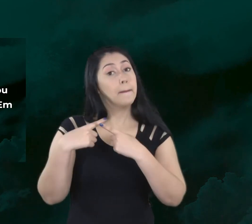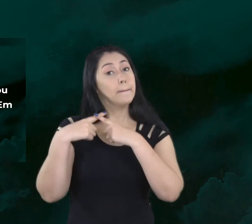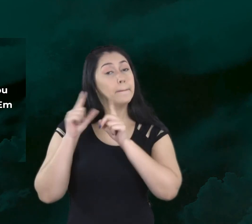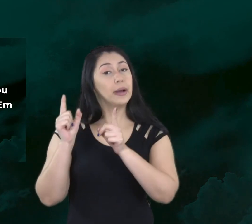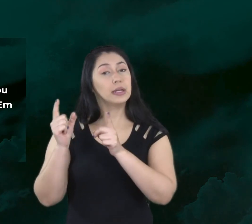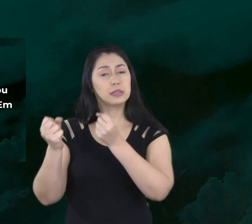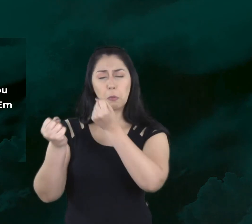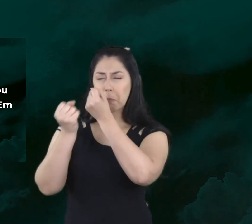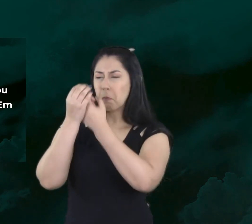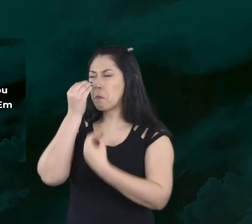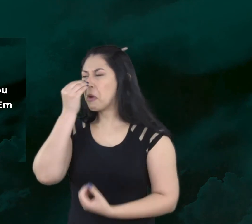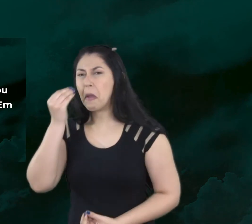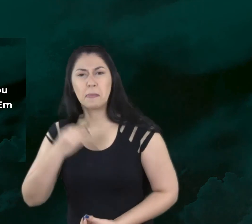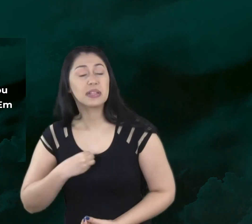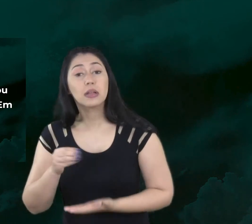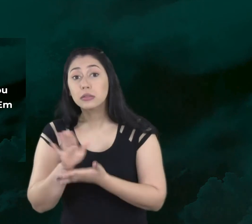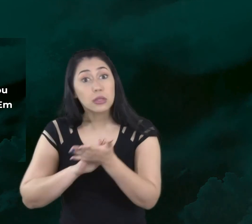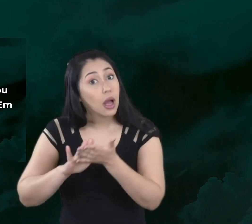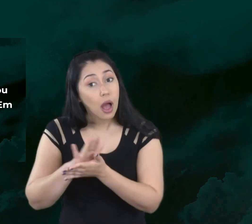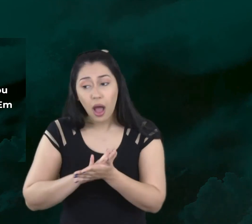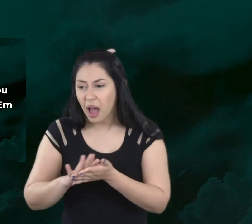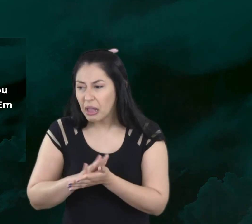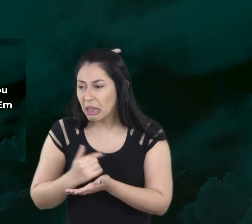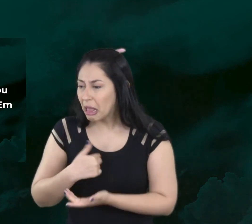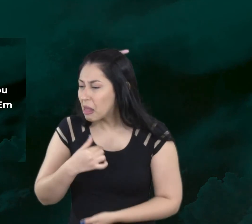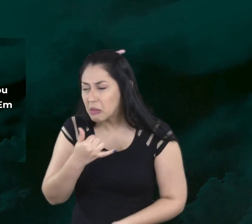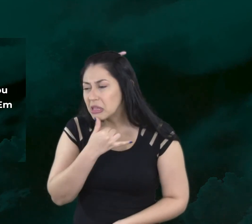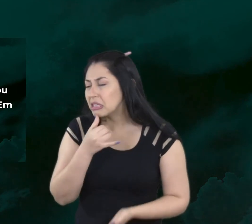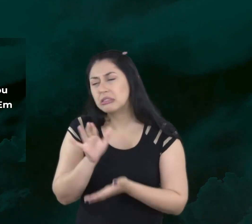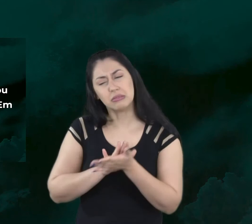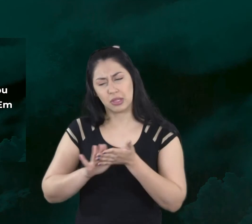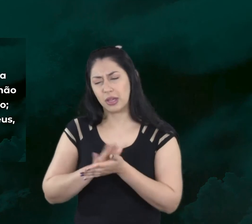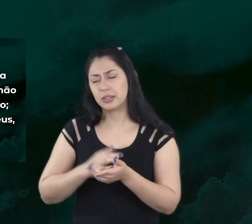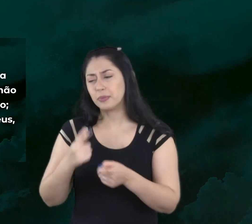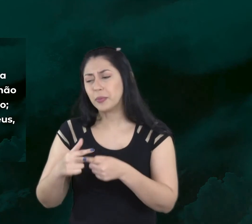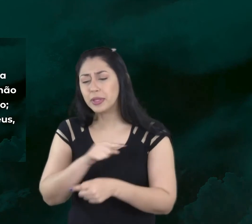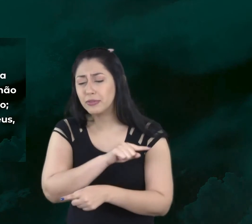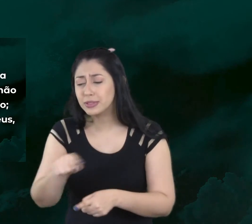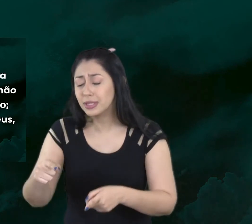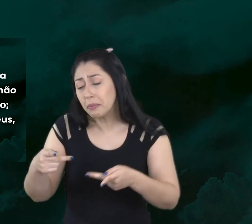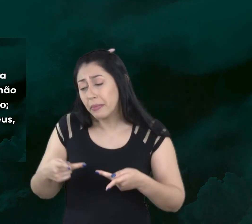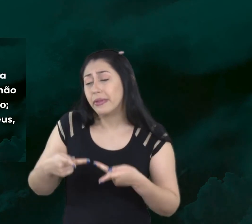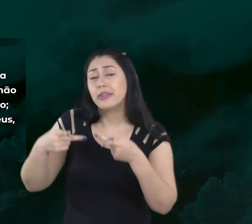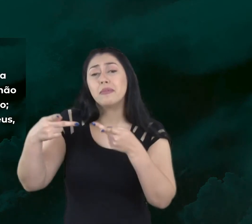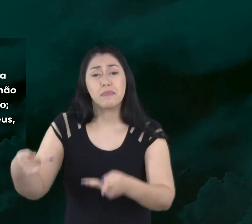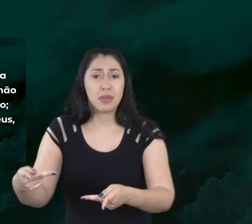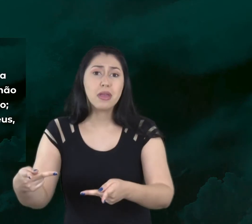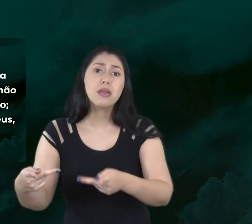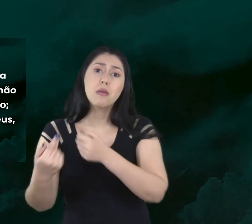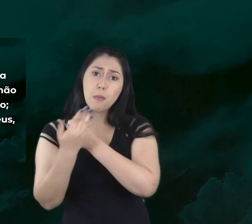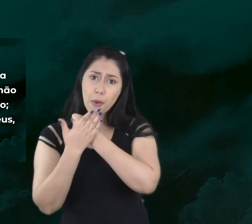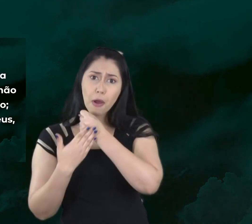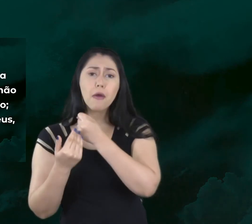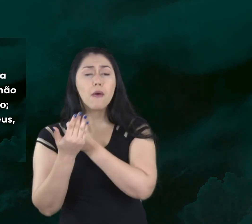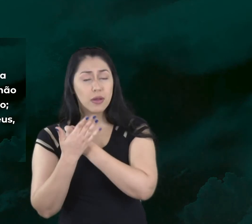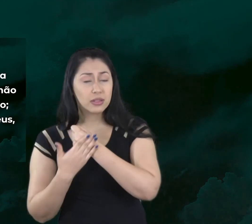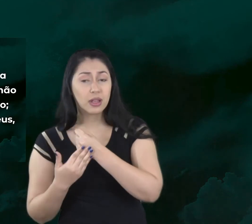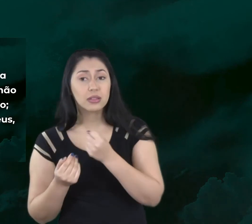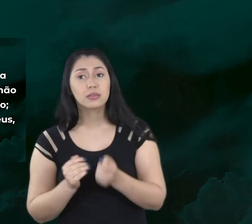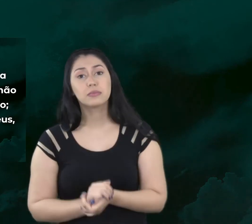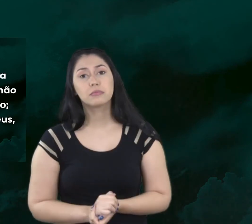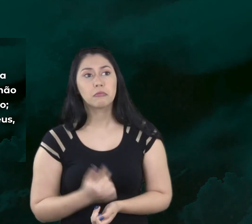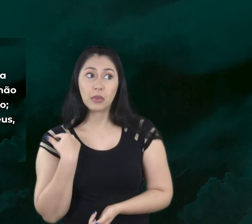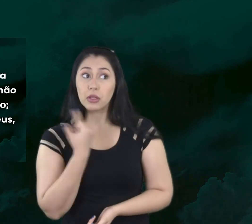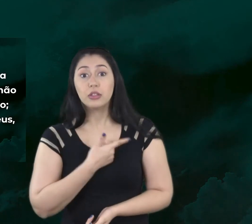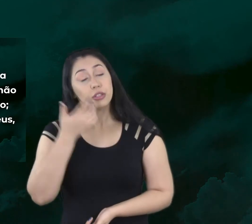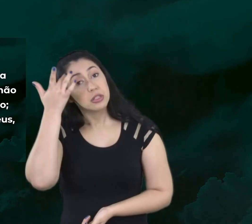revelasse desprezo, nem desgosto, antes me recebesse como anjo de Deus, como o próprio Cristo Jesus. Nós não sabemos o que